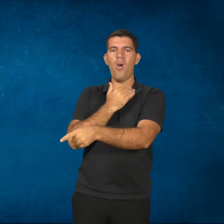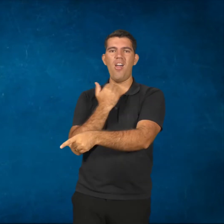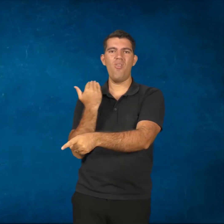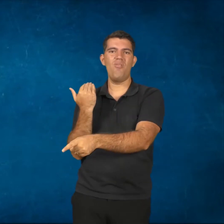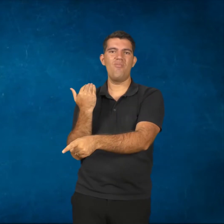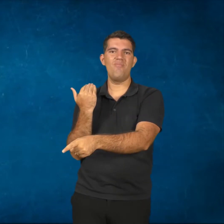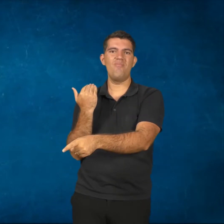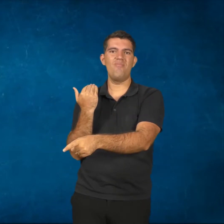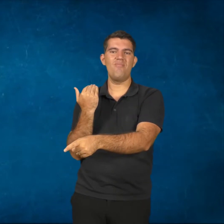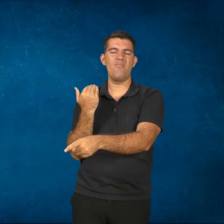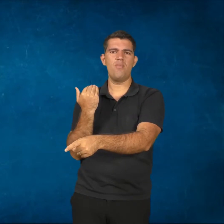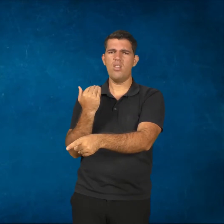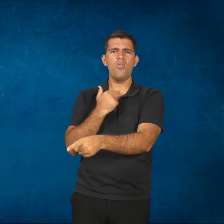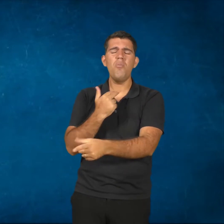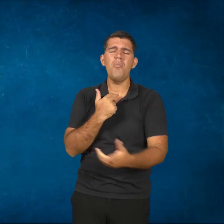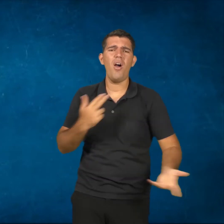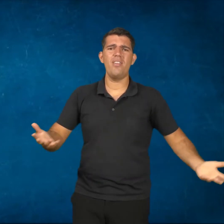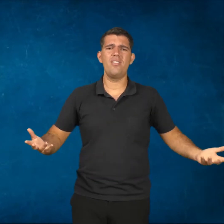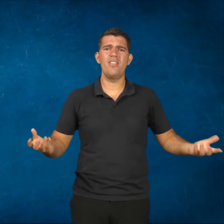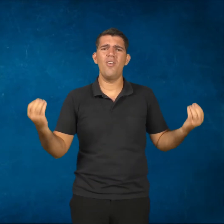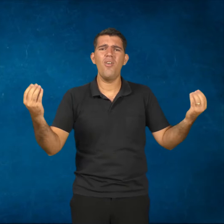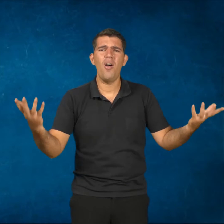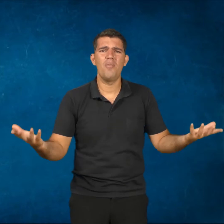morreu. Não pode.